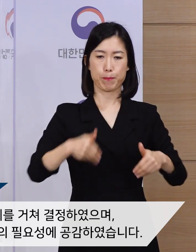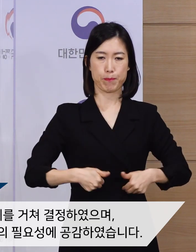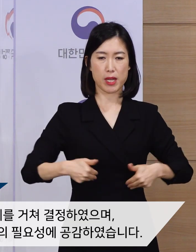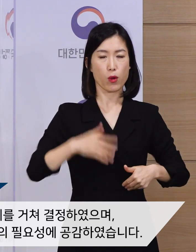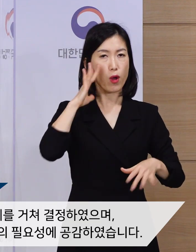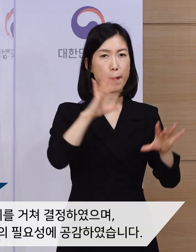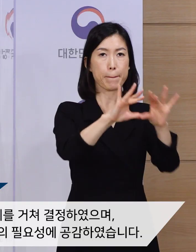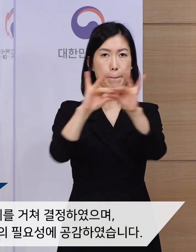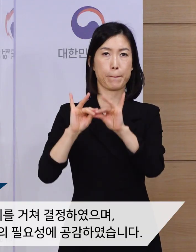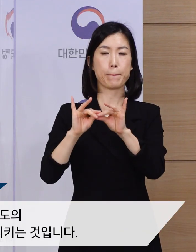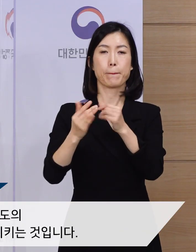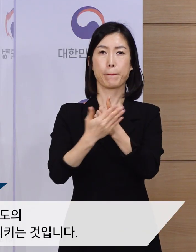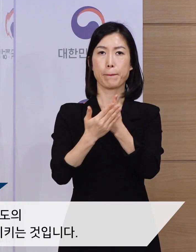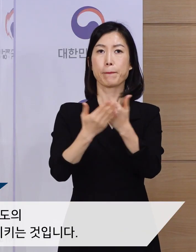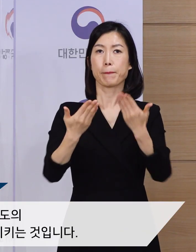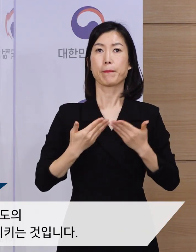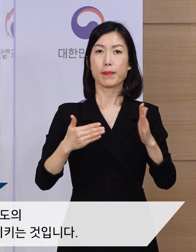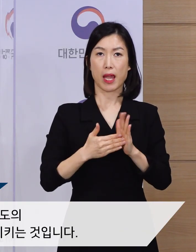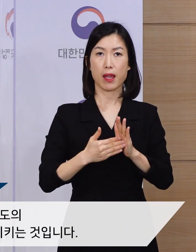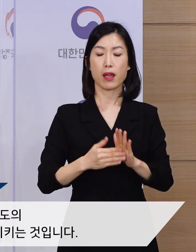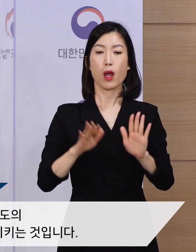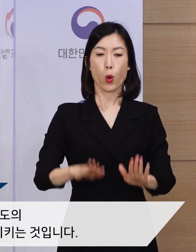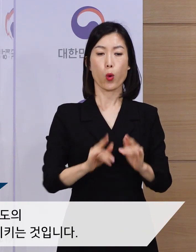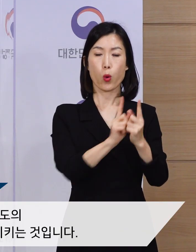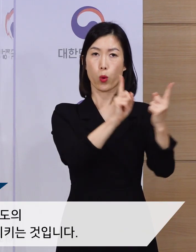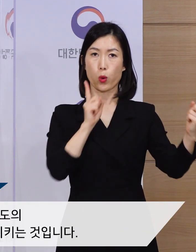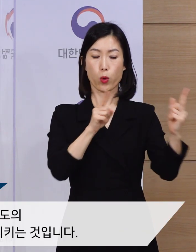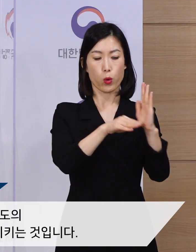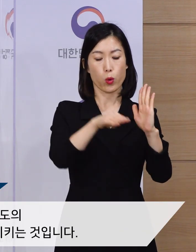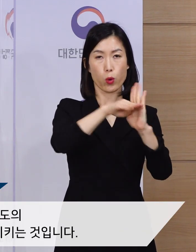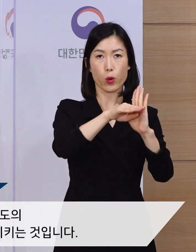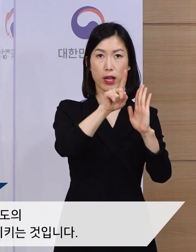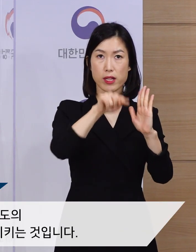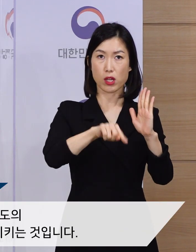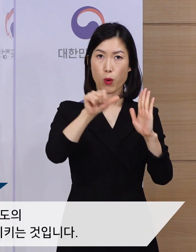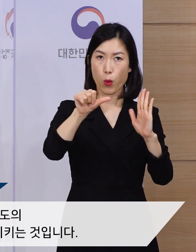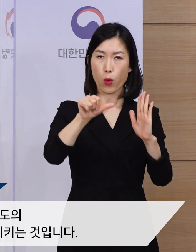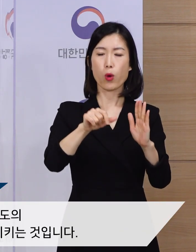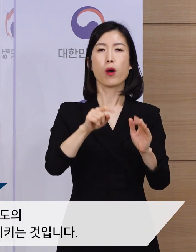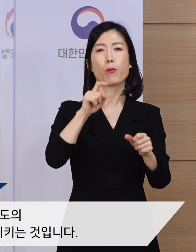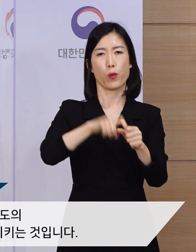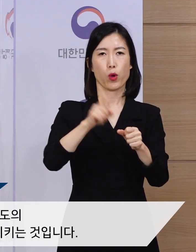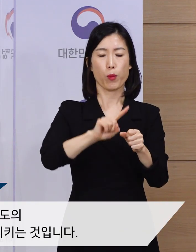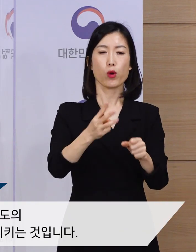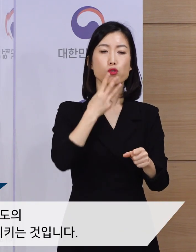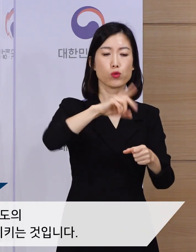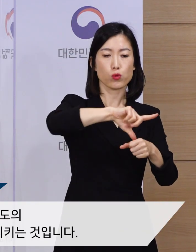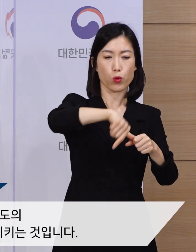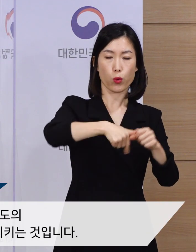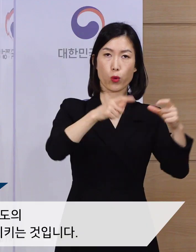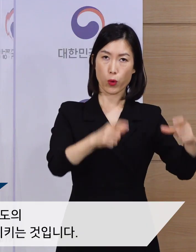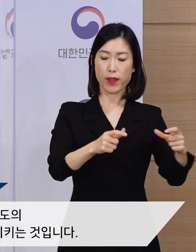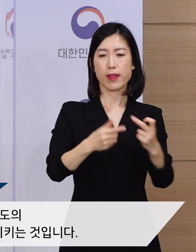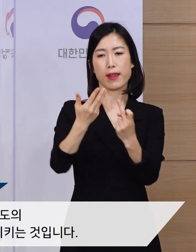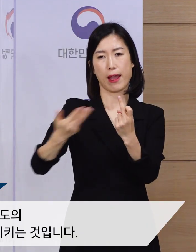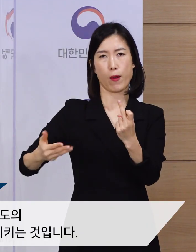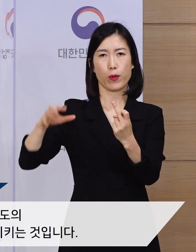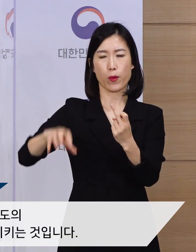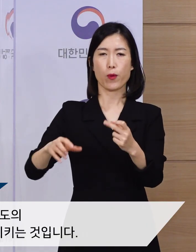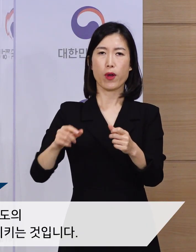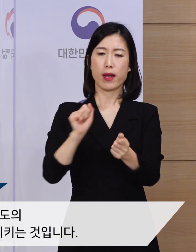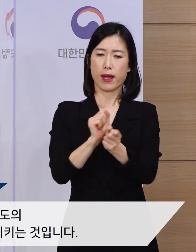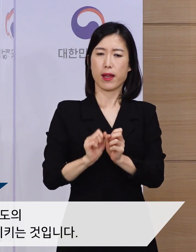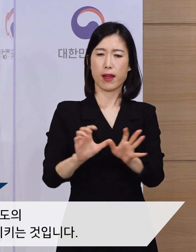공감하였습니다. 이번 1.5단계 상향 조정의 목표는 수도권과 강원도의 지역사회